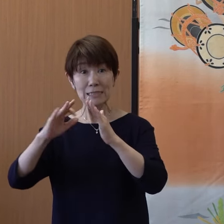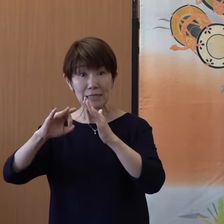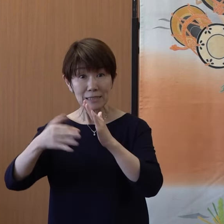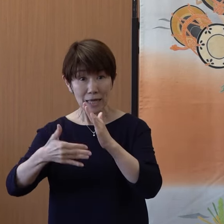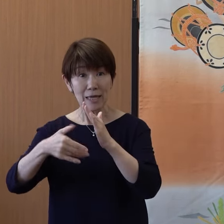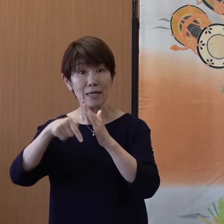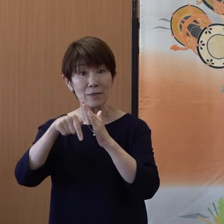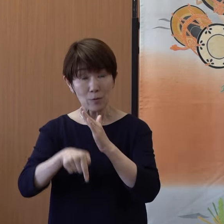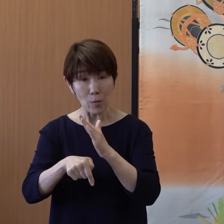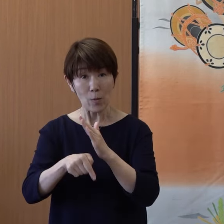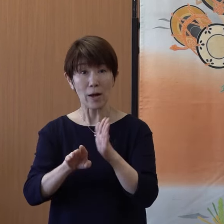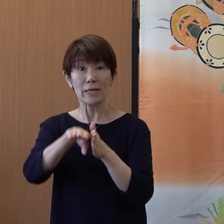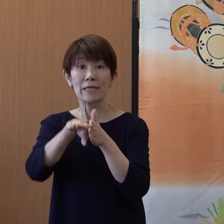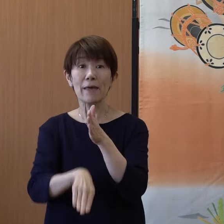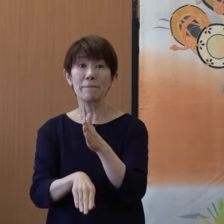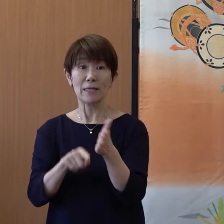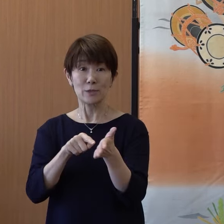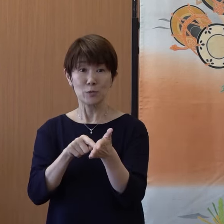をご覧ください。